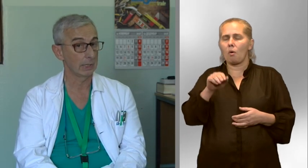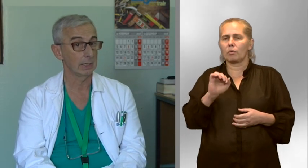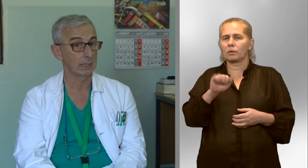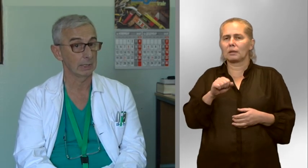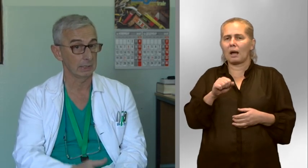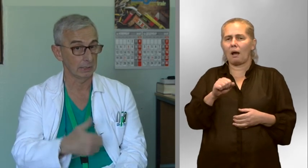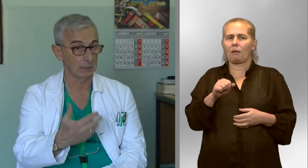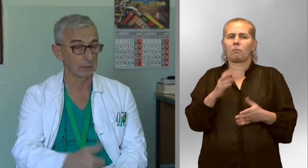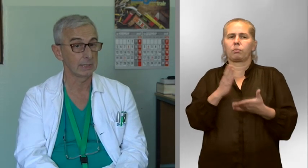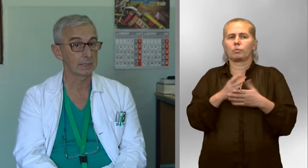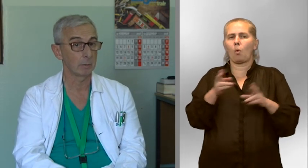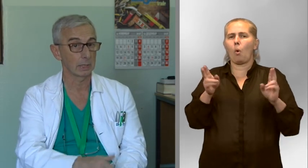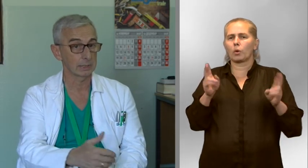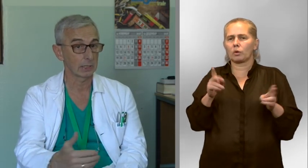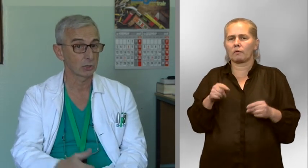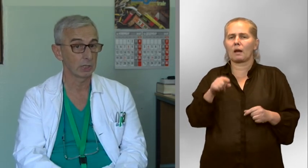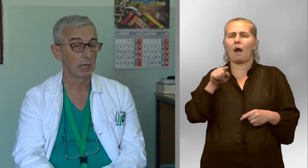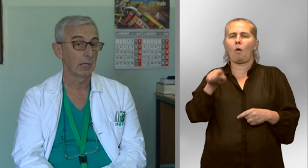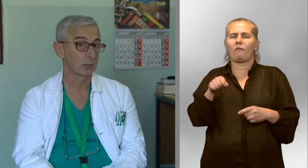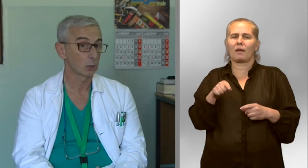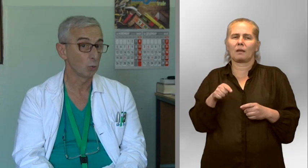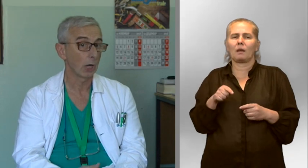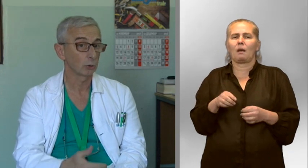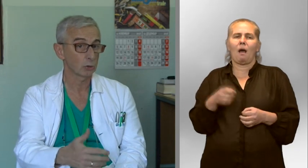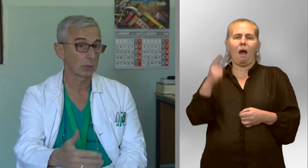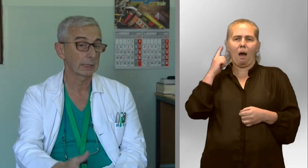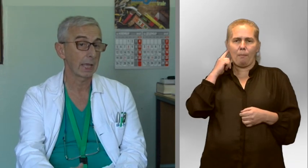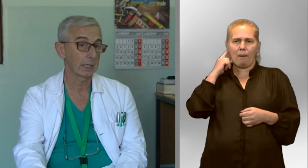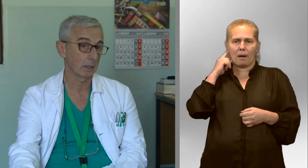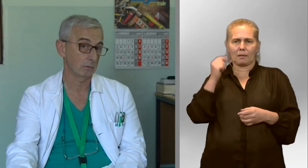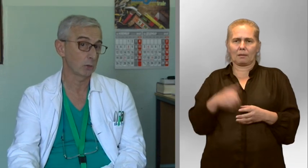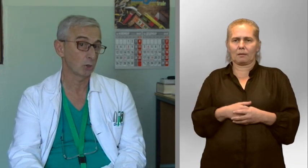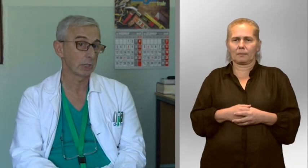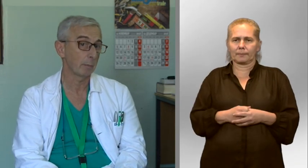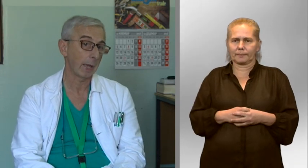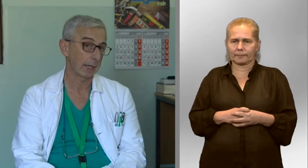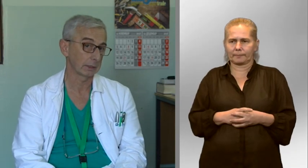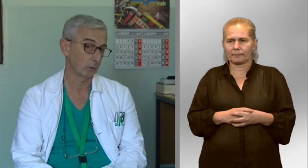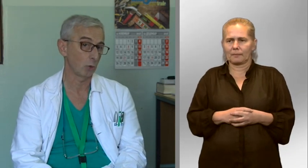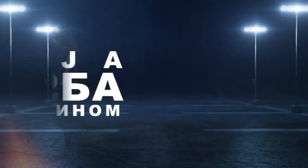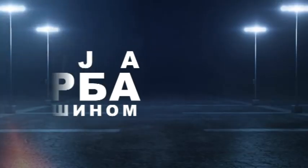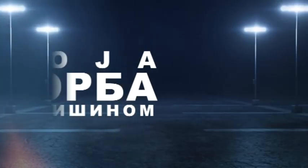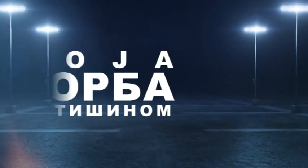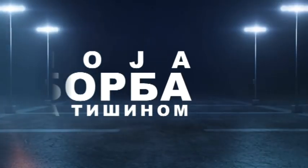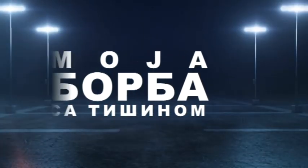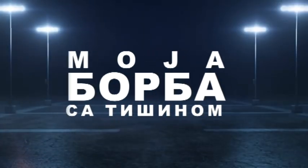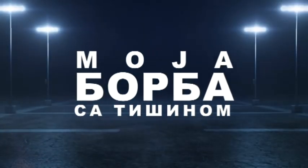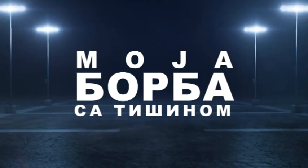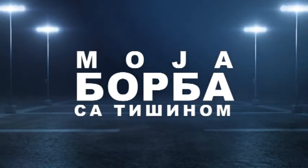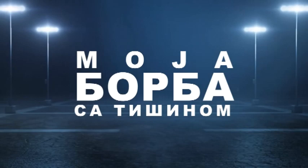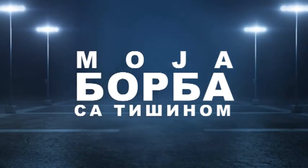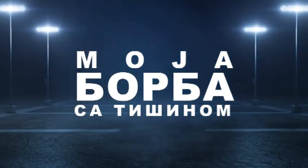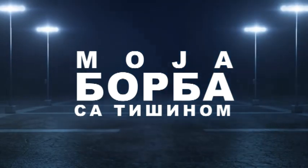sam sistem, znači, sluha, odnosno na taj složeni aparat.